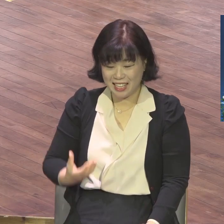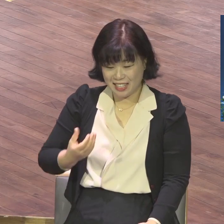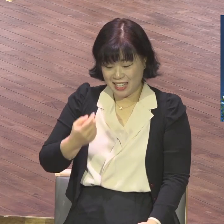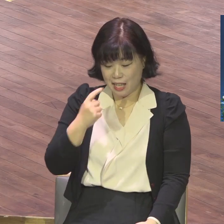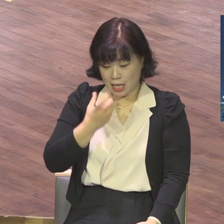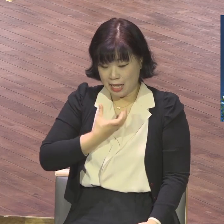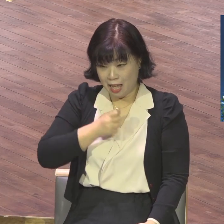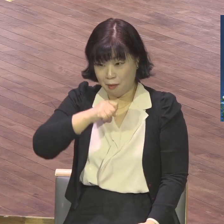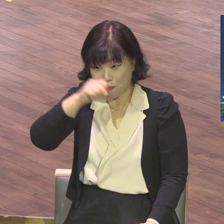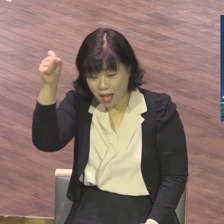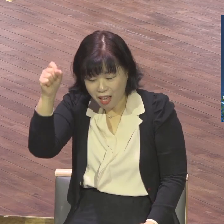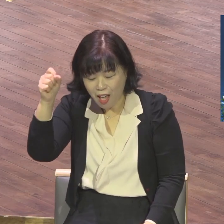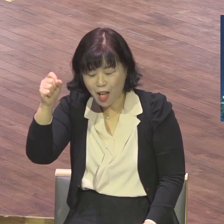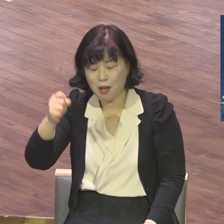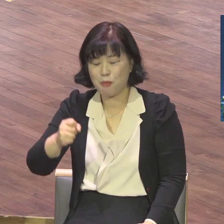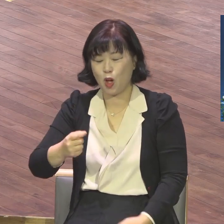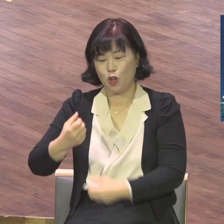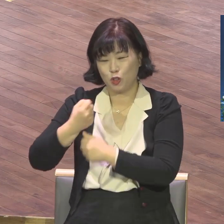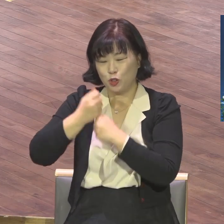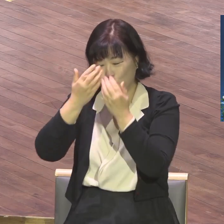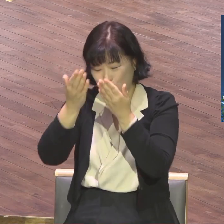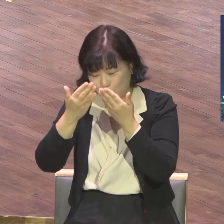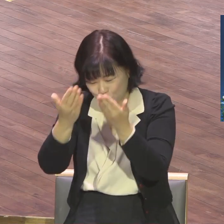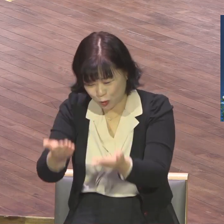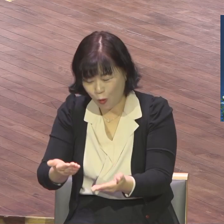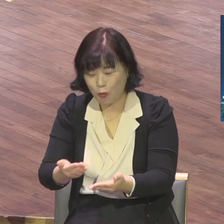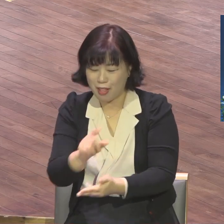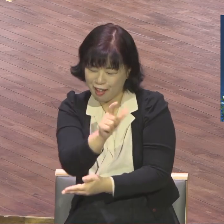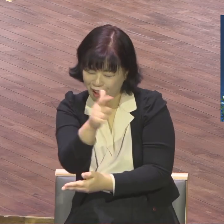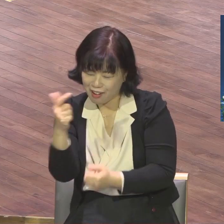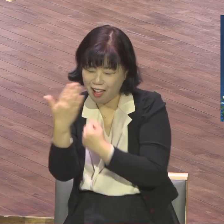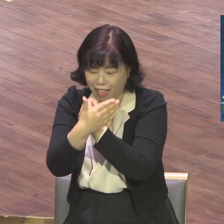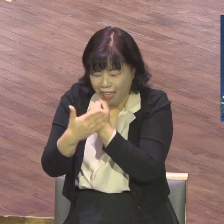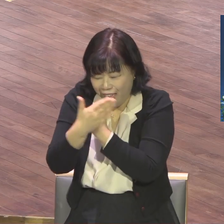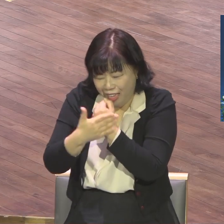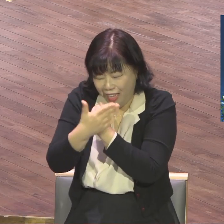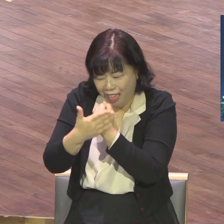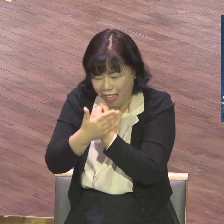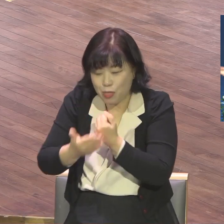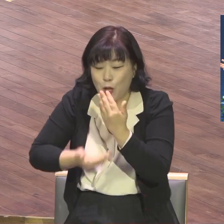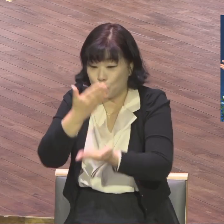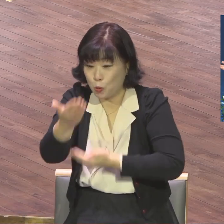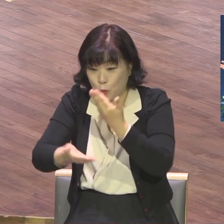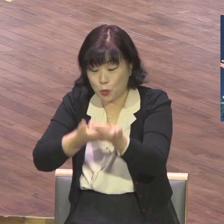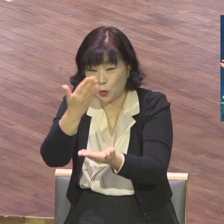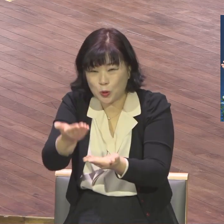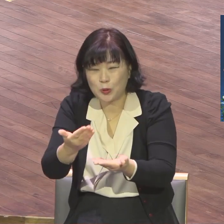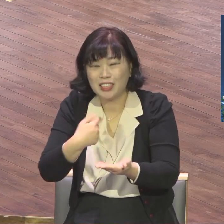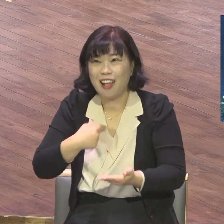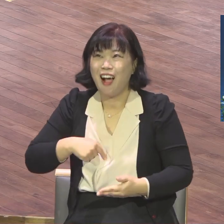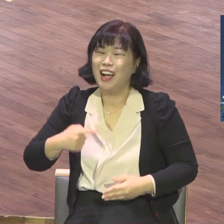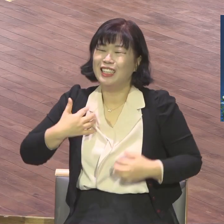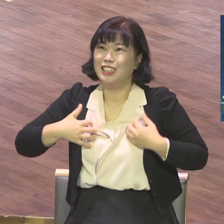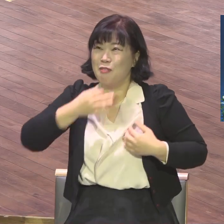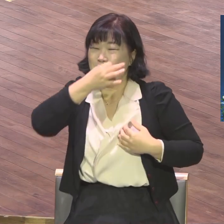군대 안 가지 온갖 상 다 있지 0.01초 방심하다가 놓쳐버렸어.